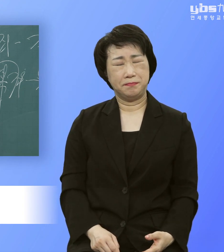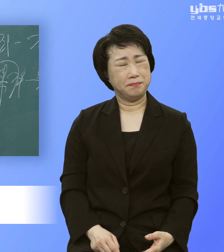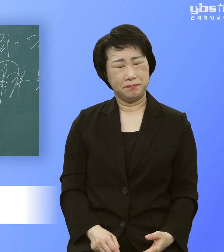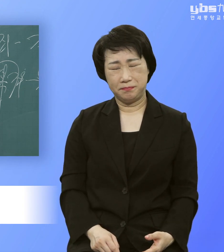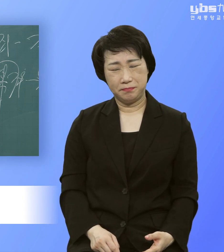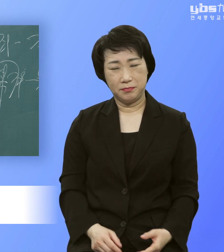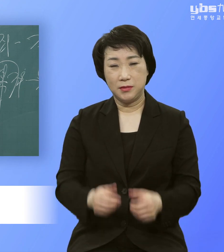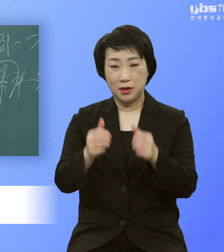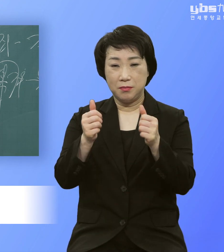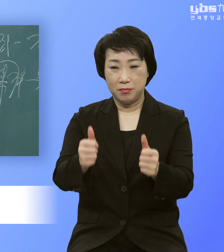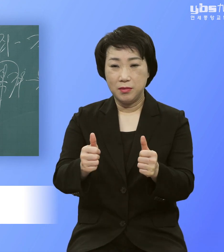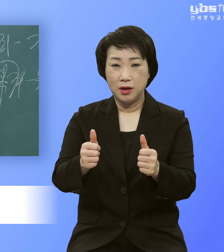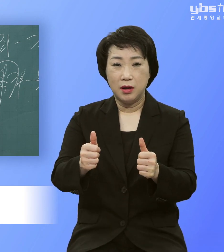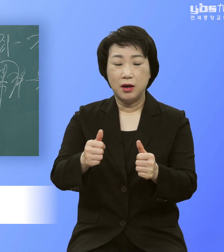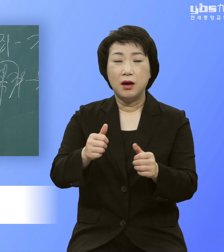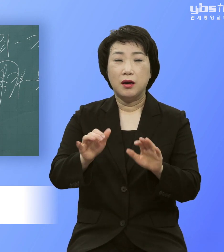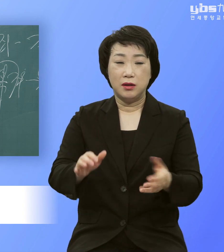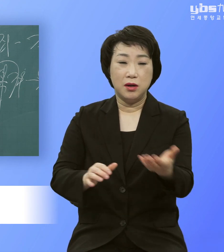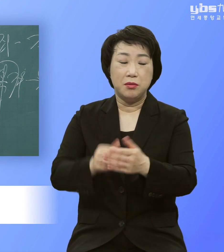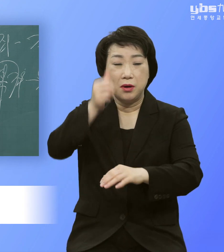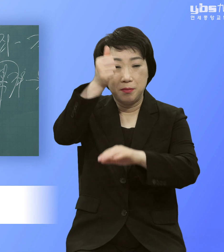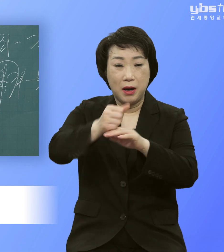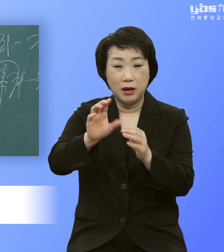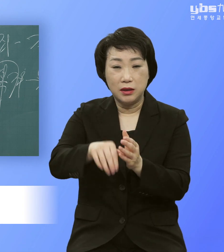최후의 날에 한 달란트 받은 자가